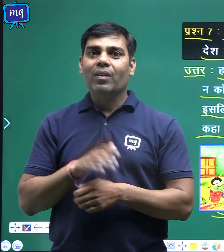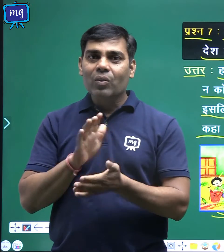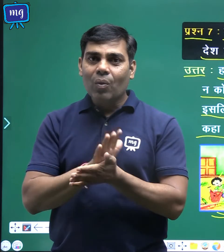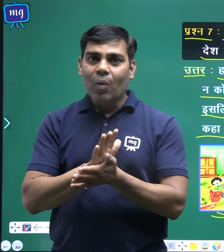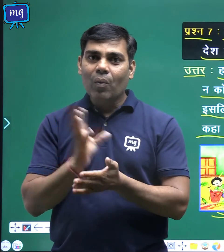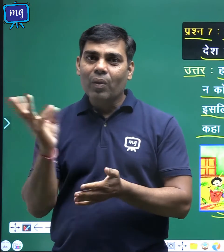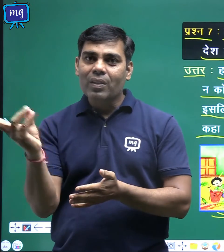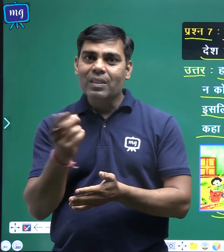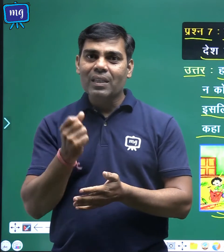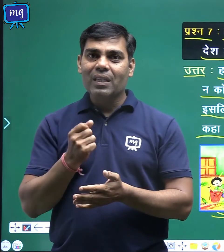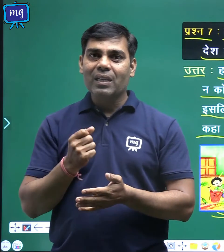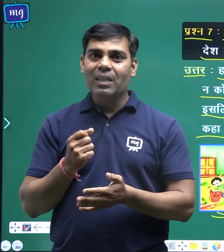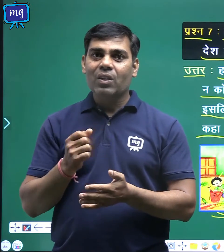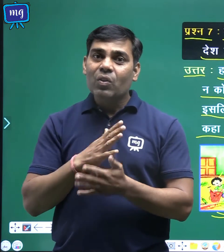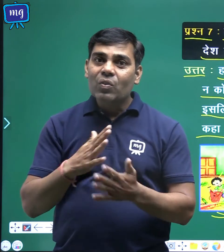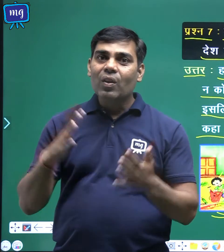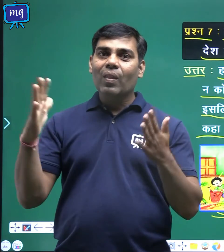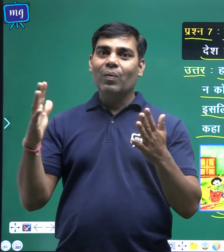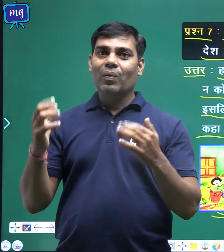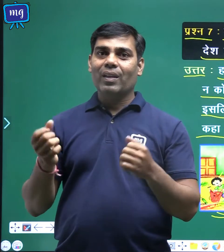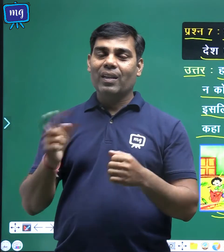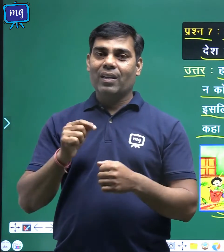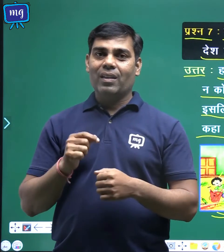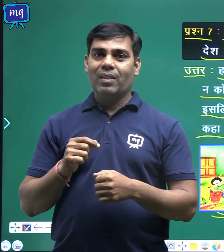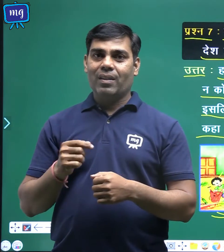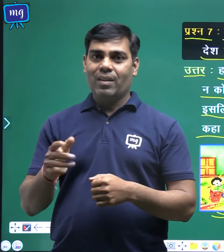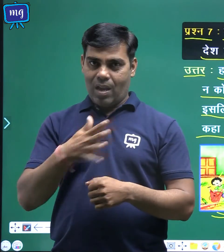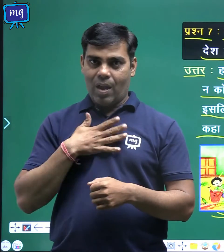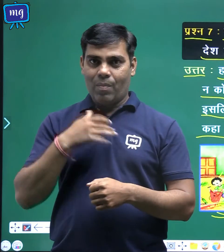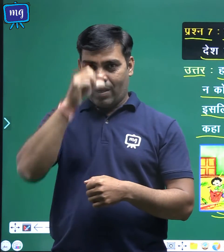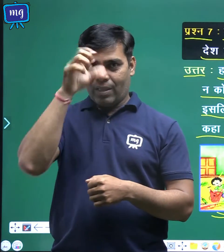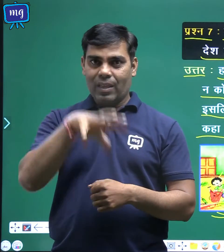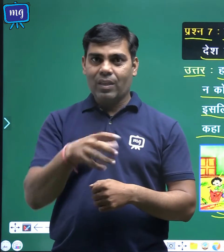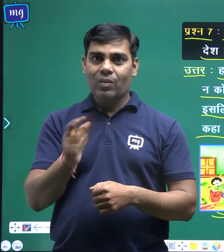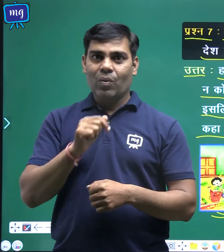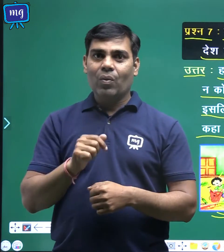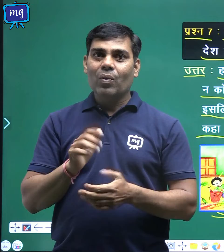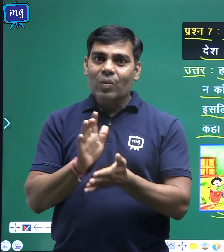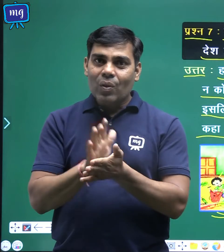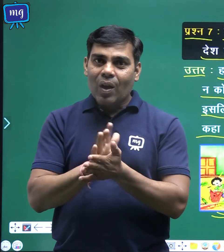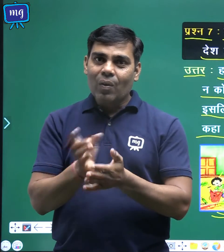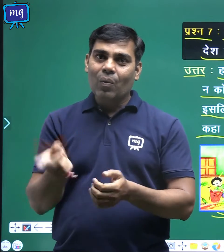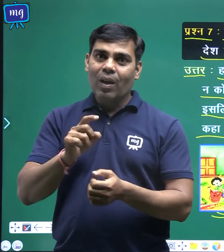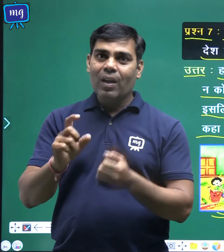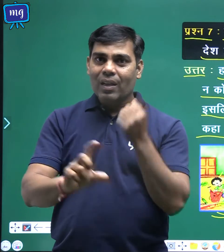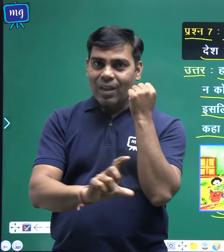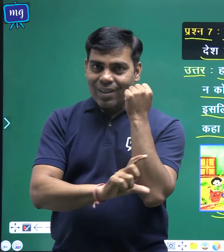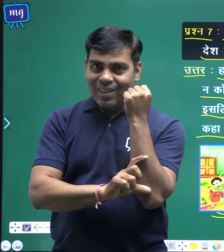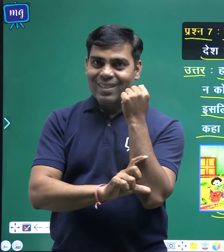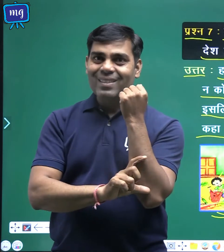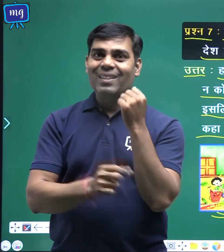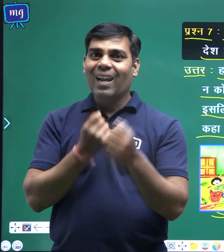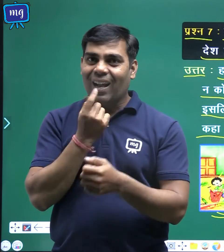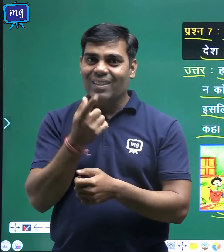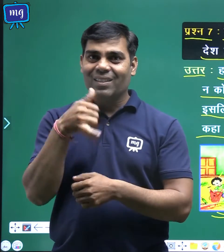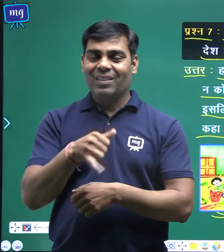संख्या ज़्यादा होने के कारण हमारे देश को त्योहारों का देश कहा जाता है।